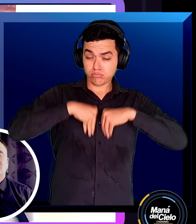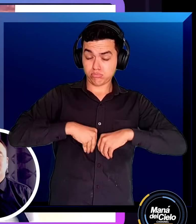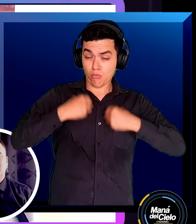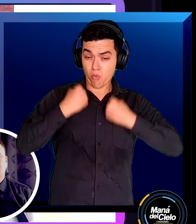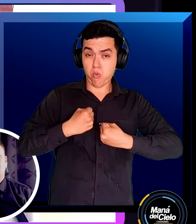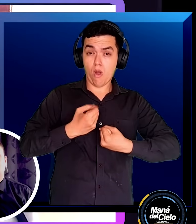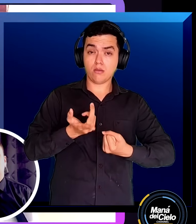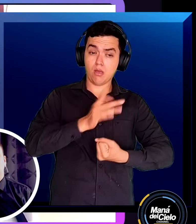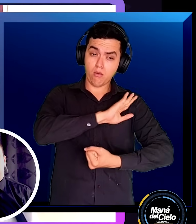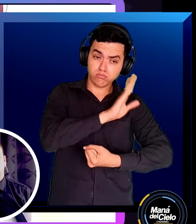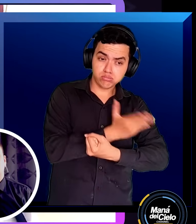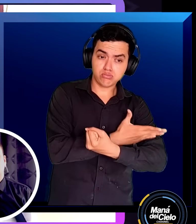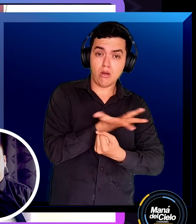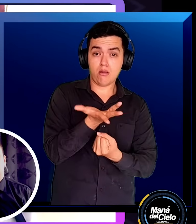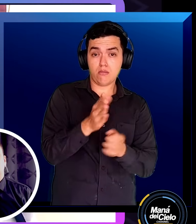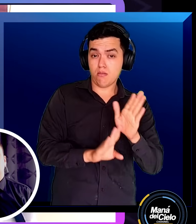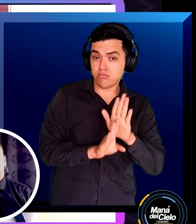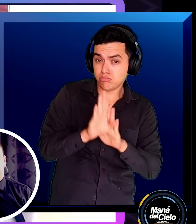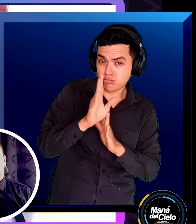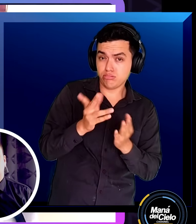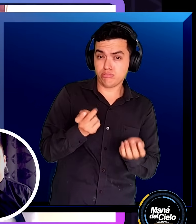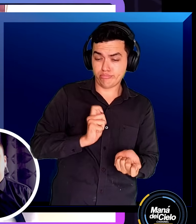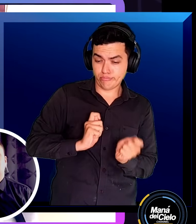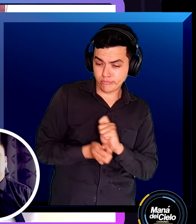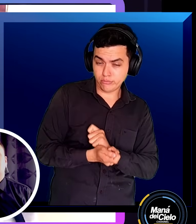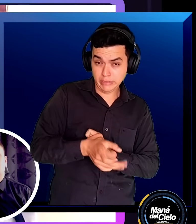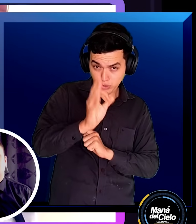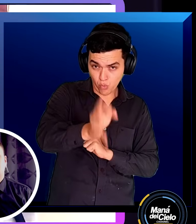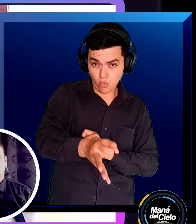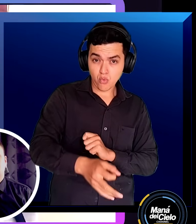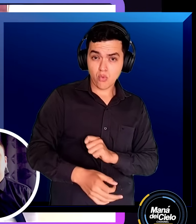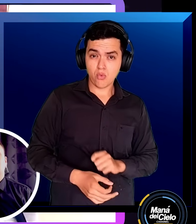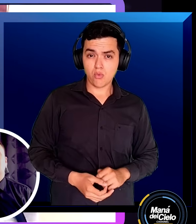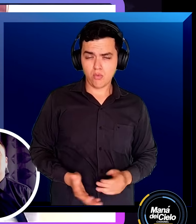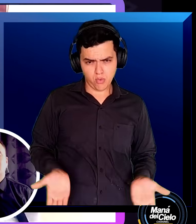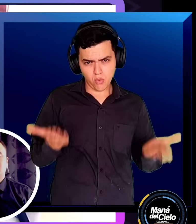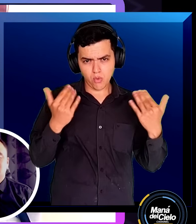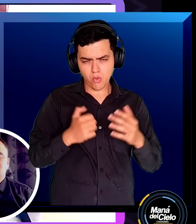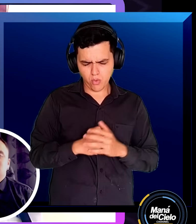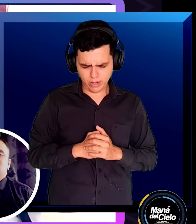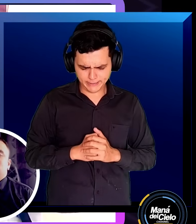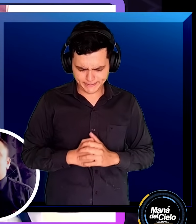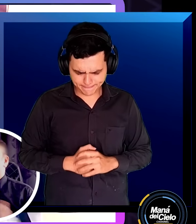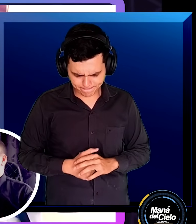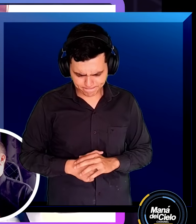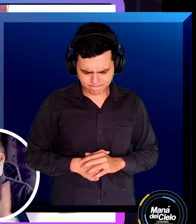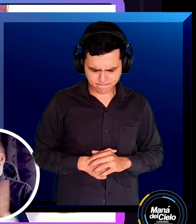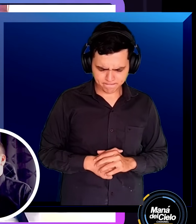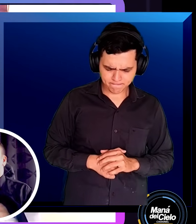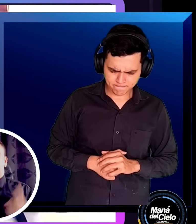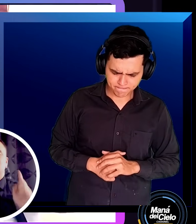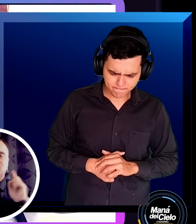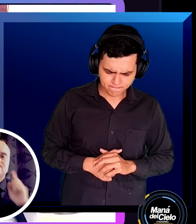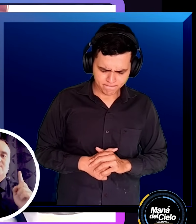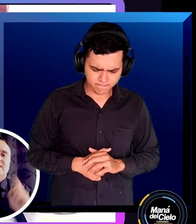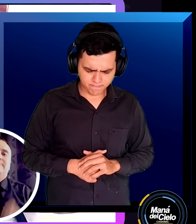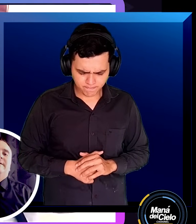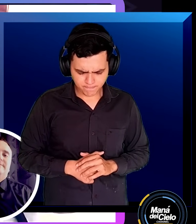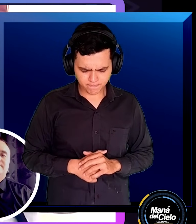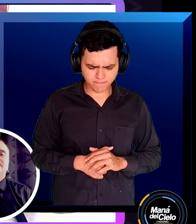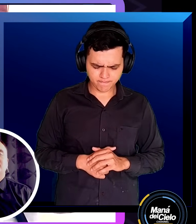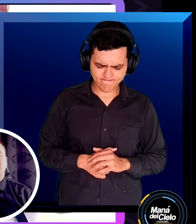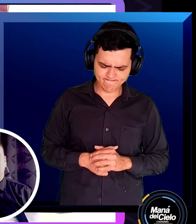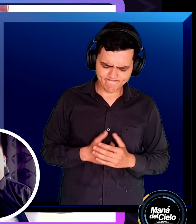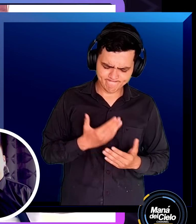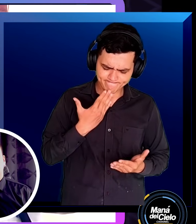palabra, envía la palabra. Envía la palabra, Señor. Toma mi mente, mi corazón, mis pensamientos. En el nombre de Jesús, danos la sabiduría,